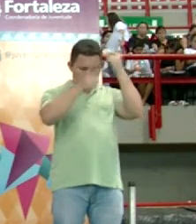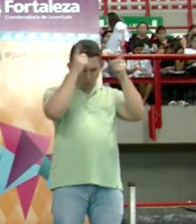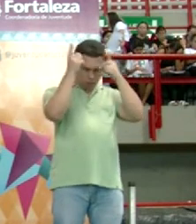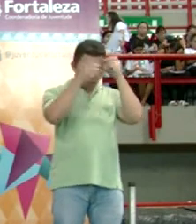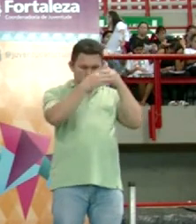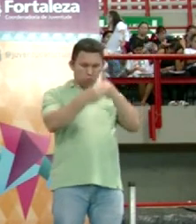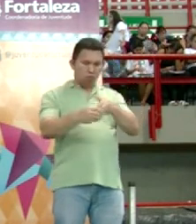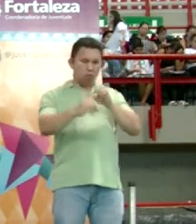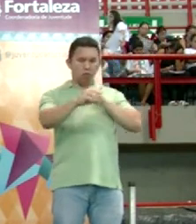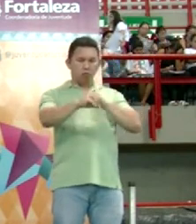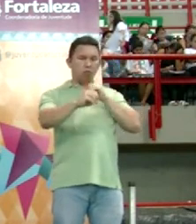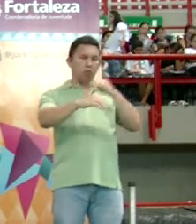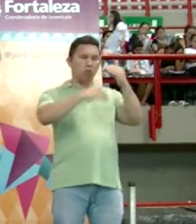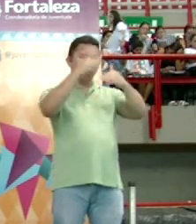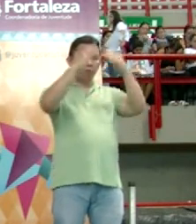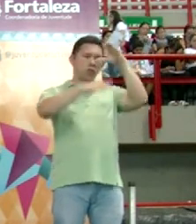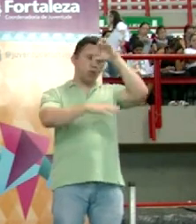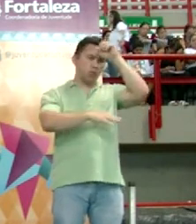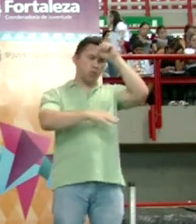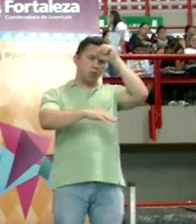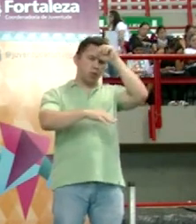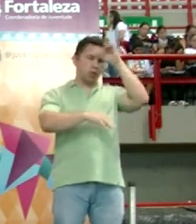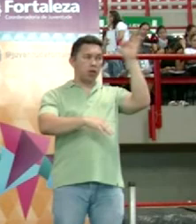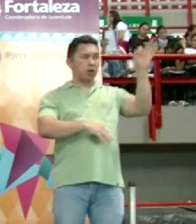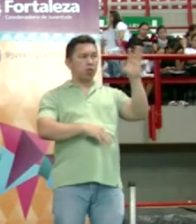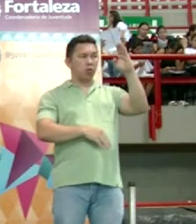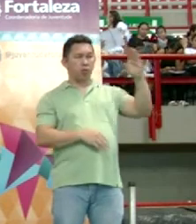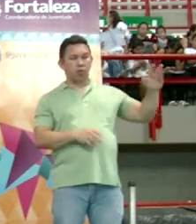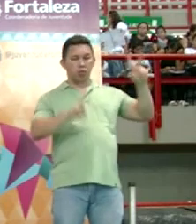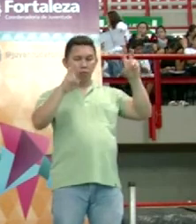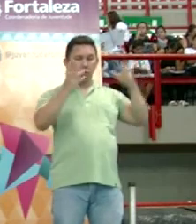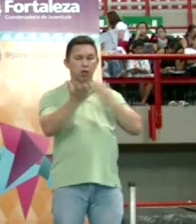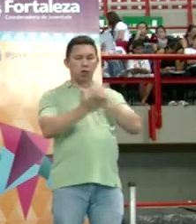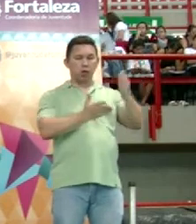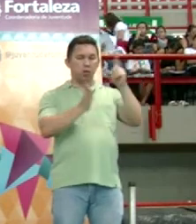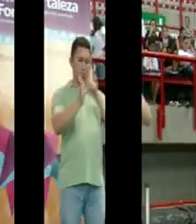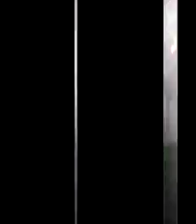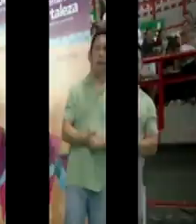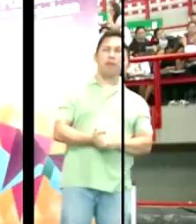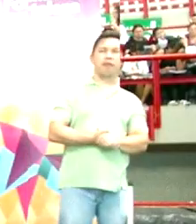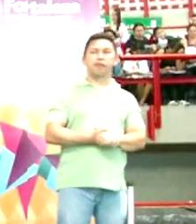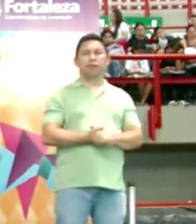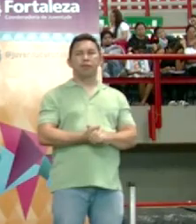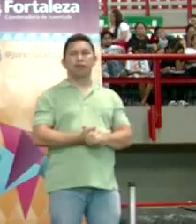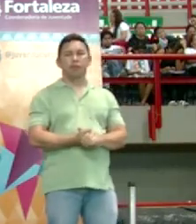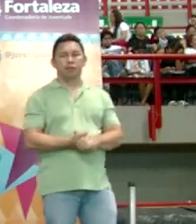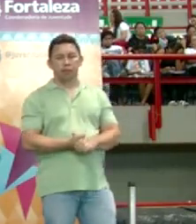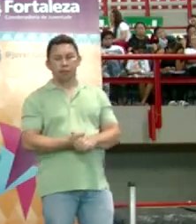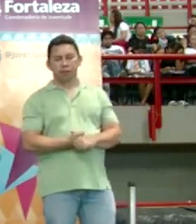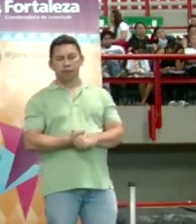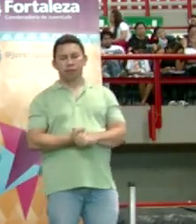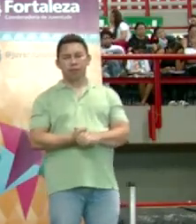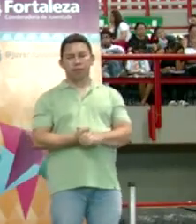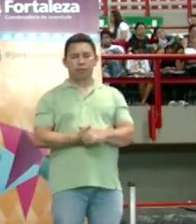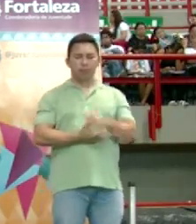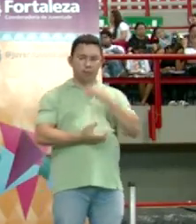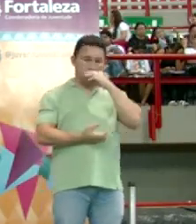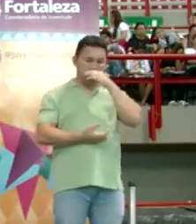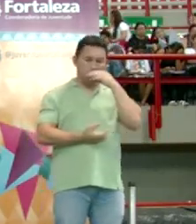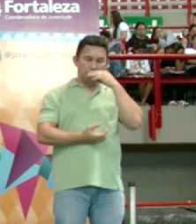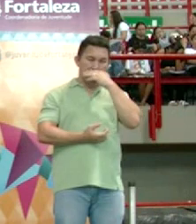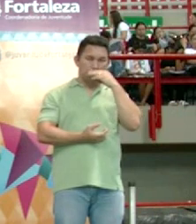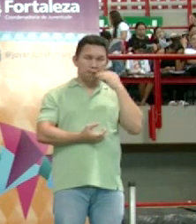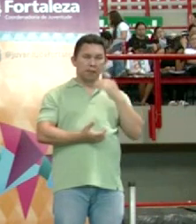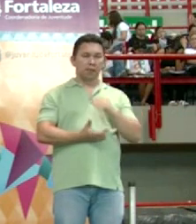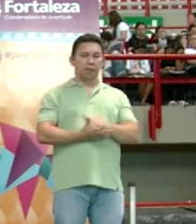aí, tá? É mais para construir o conhecimento da porcentagem. Agora que a gente vai fazer as questões da apostila. Vou postar todas as soluções dessas questões que a gente vai